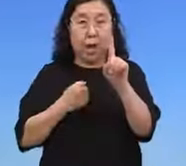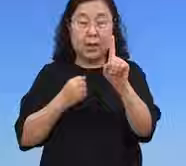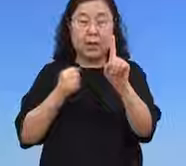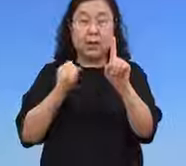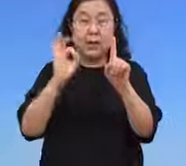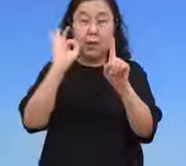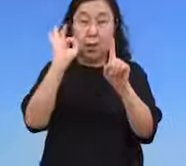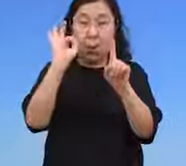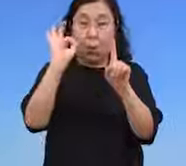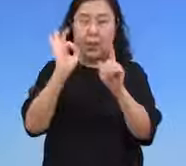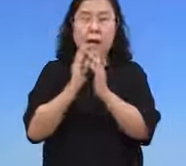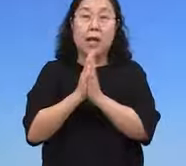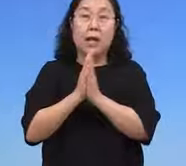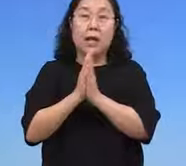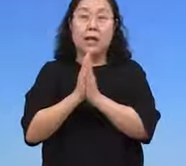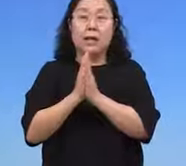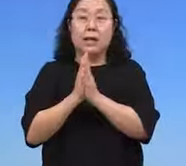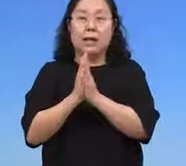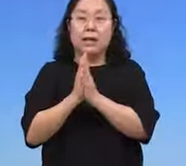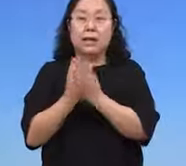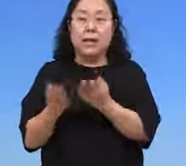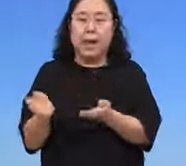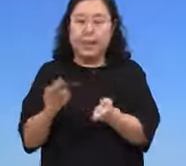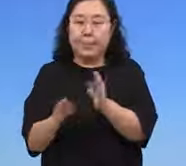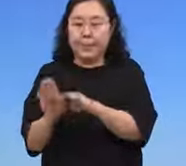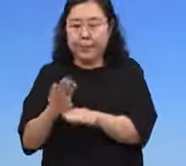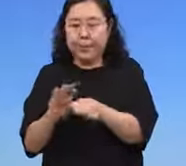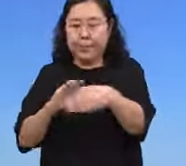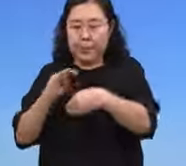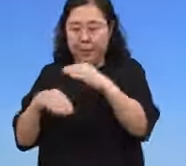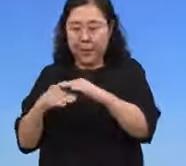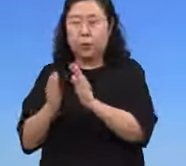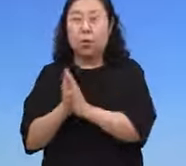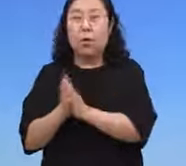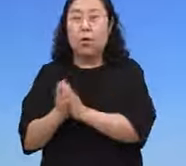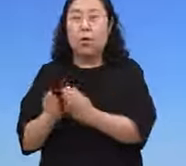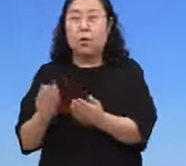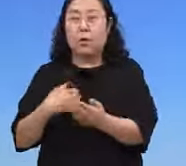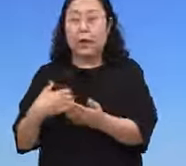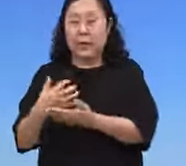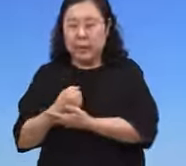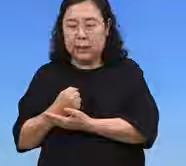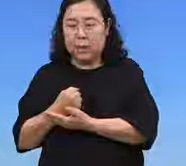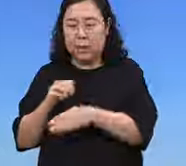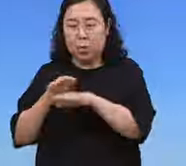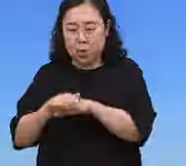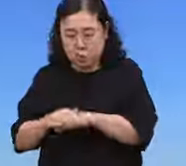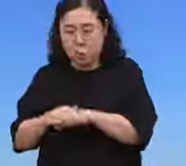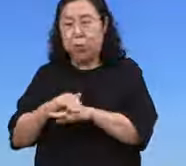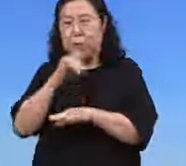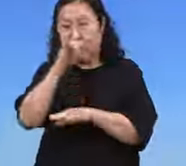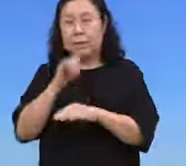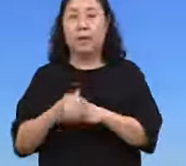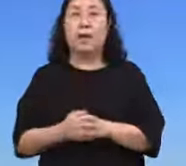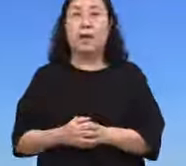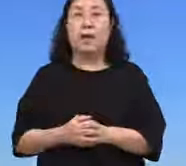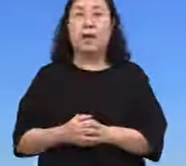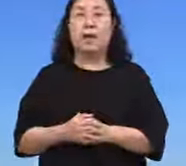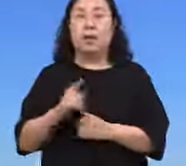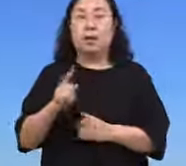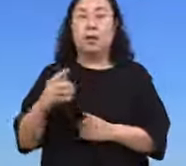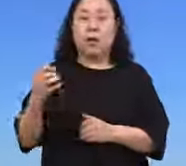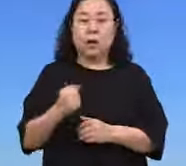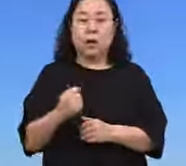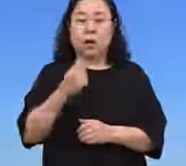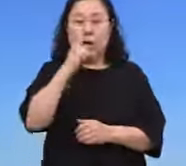받은 한 문화를 수건에 싸서 잘 보관해 두었습니다, 그러고 이제 한 문화를 이제 끄집어내는데, 그것 가지고